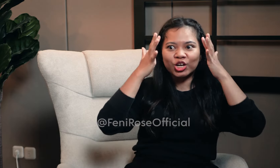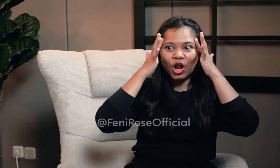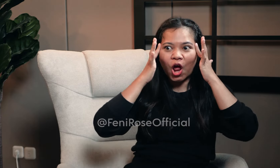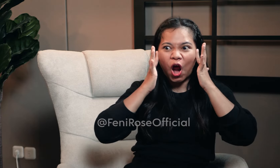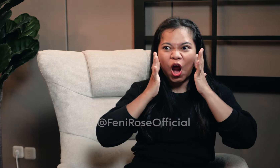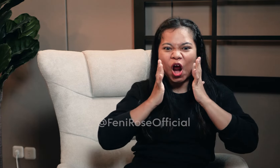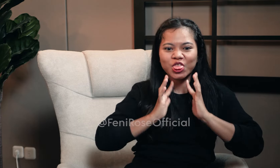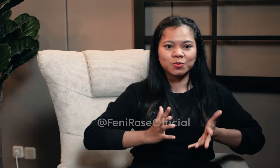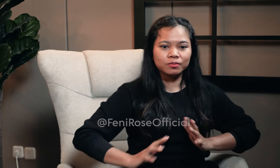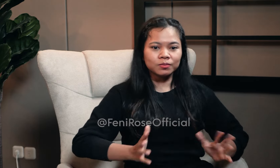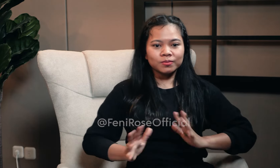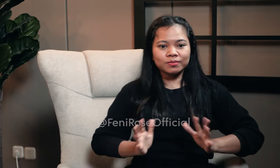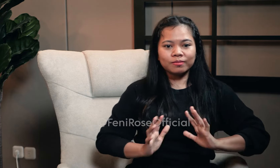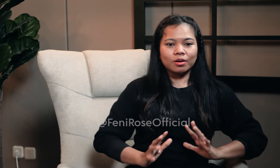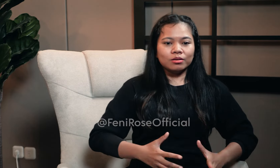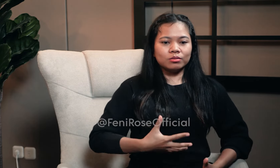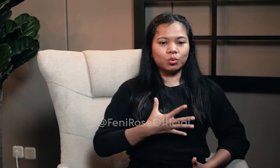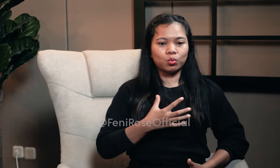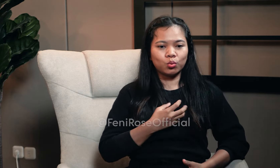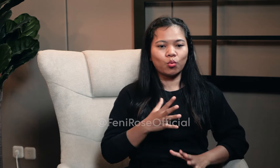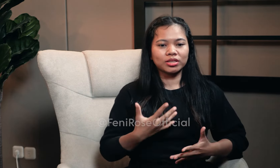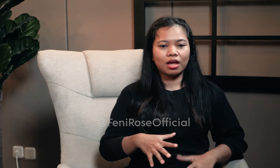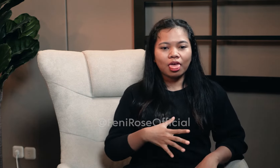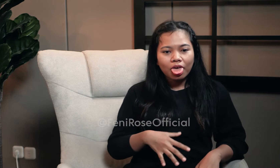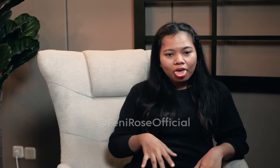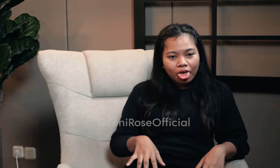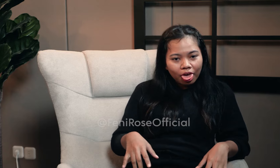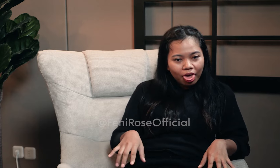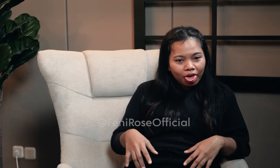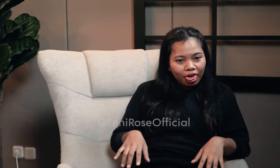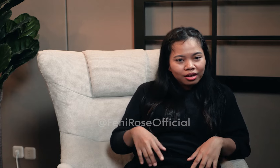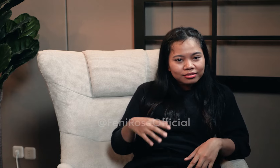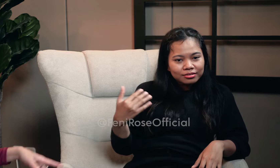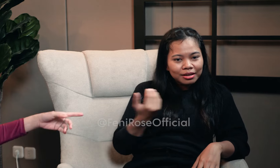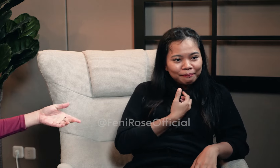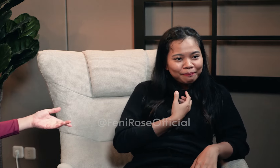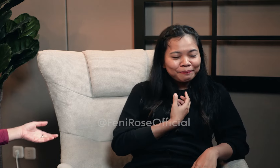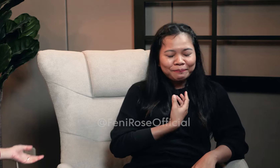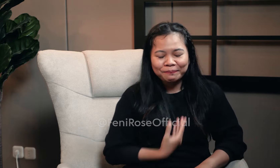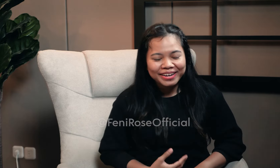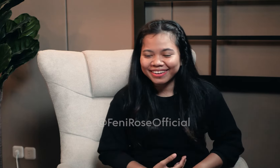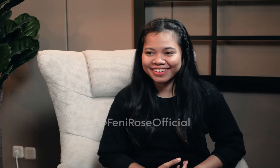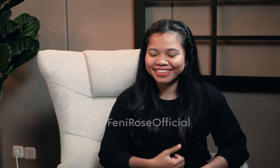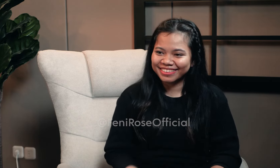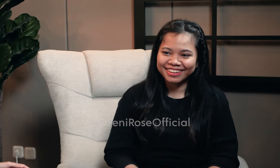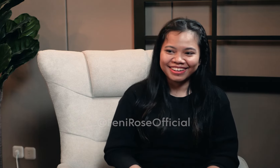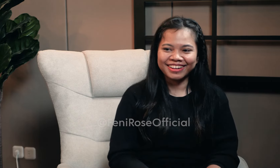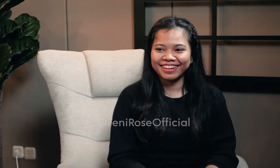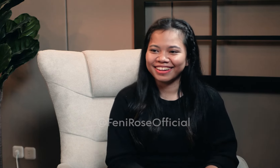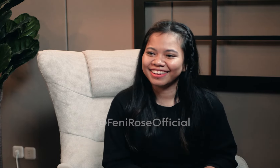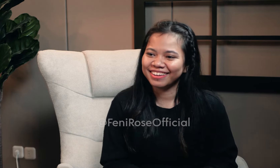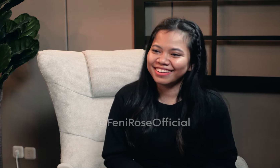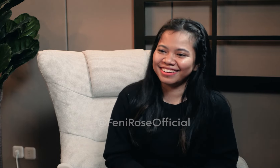Ya lumayan ya saya berkeringat capek dan plus saya deg-degan dan Selesai acara juga aduh kayak lelah banget kayak